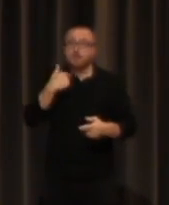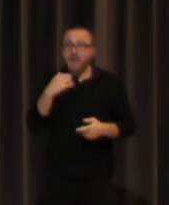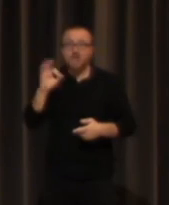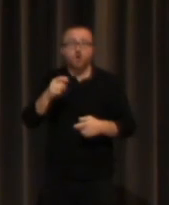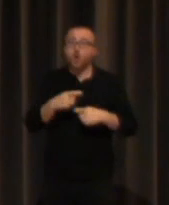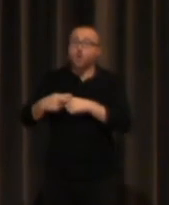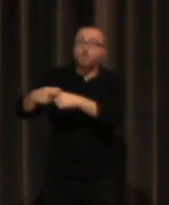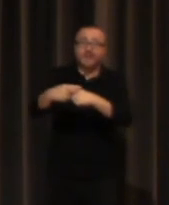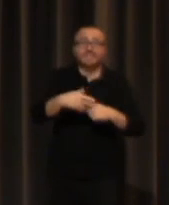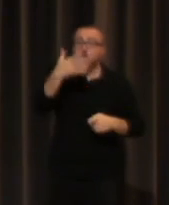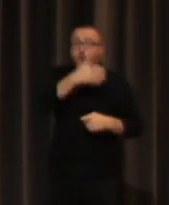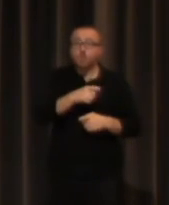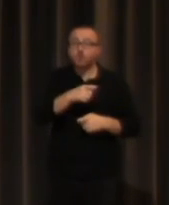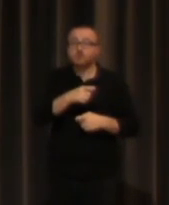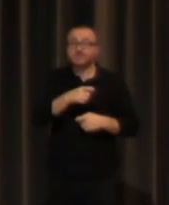poder-la donar als altres.